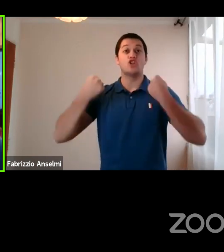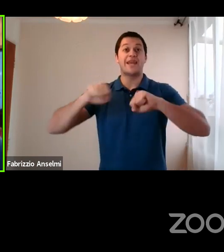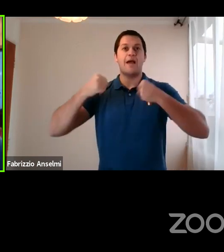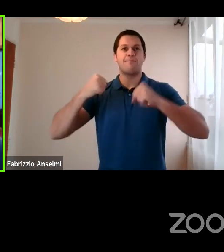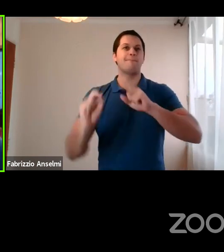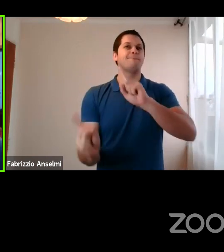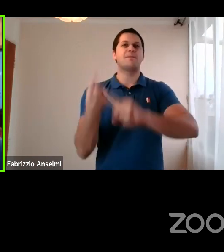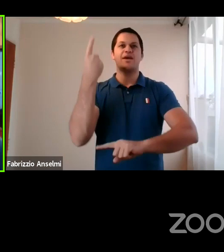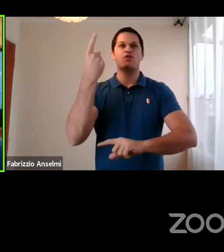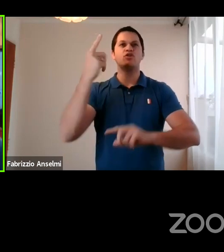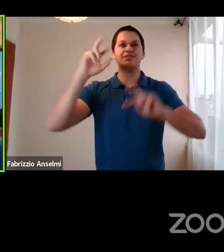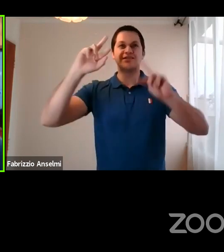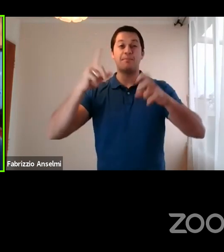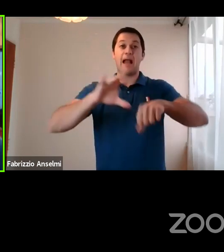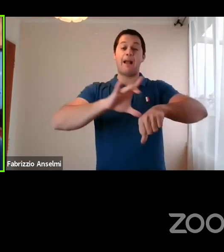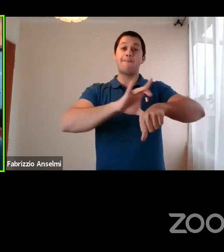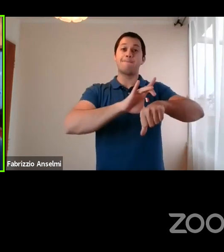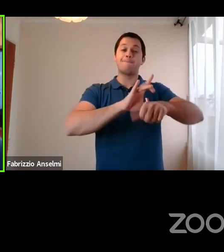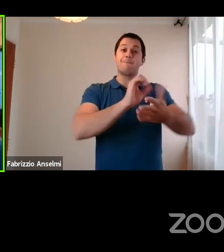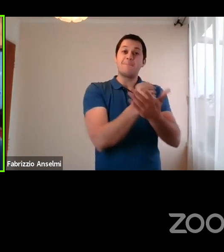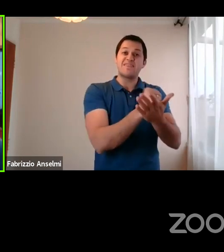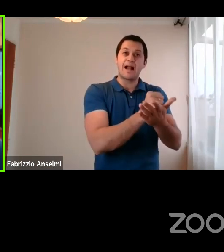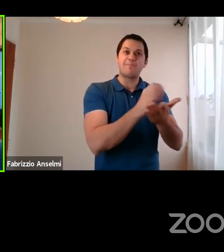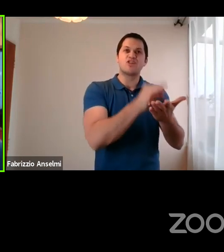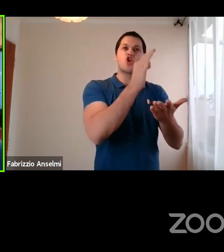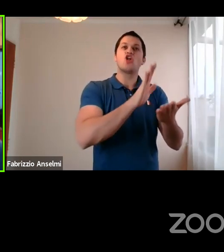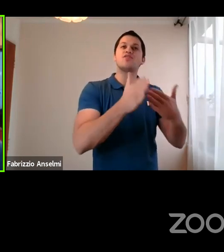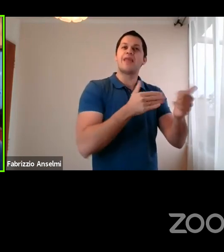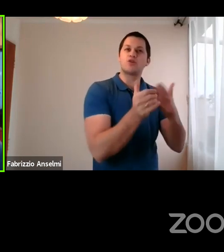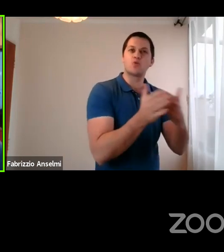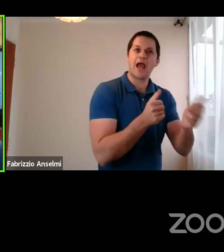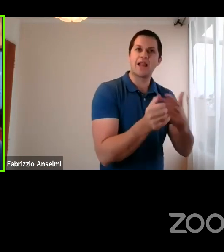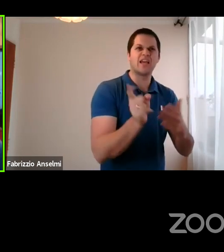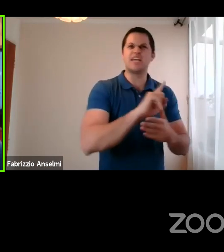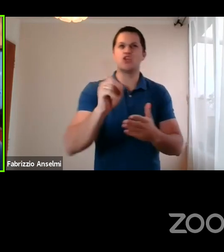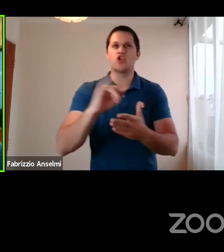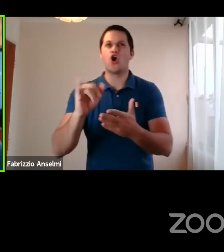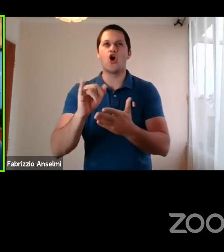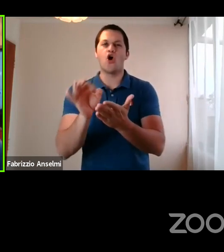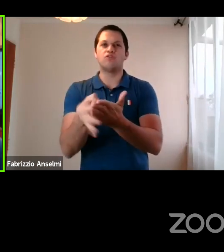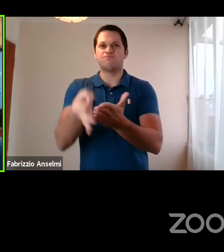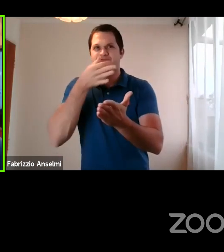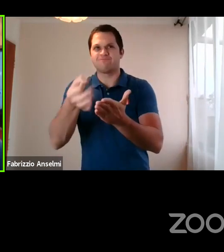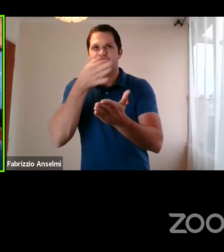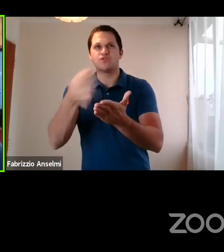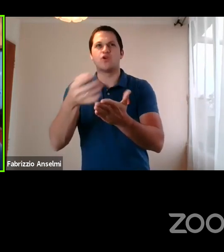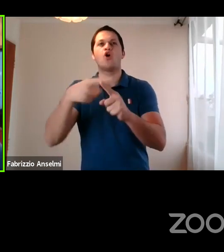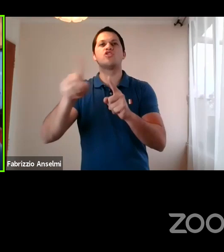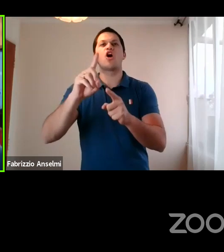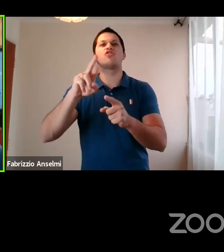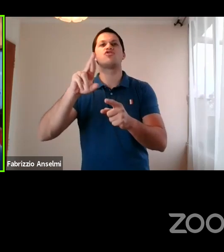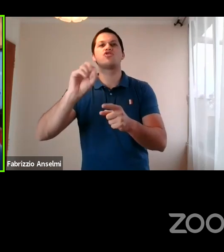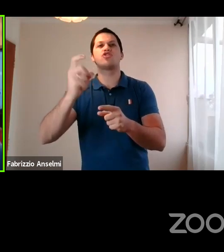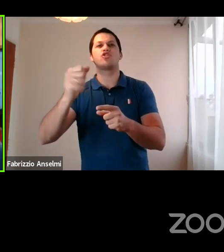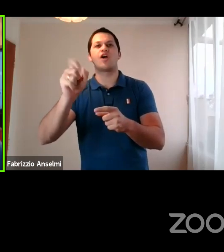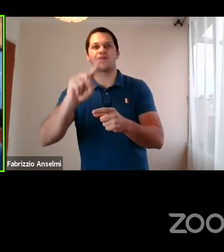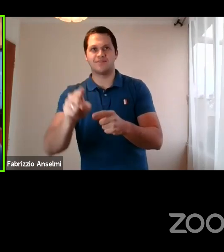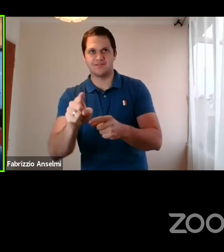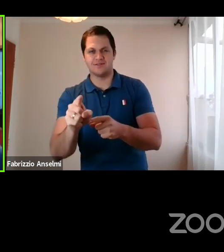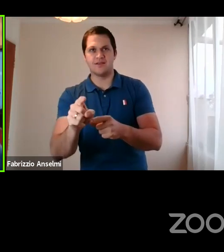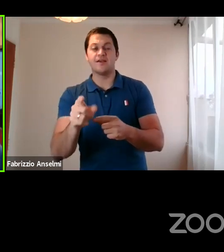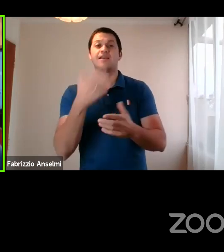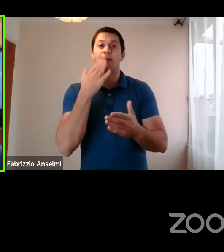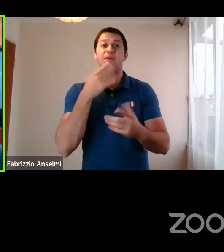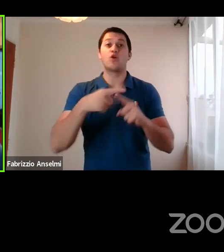medicamentos de la naturaleza antes que remedios de drogas, particularmente en relación a la hidroterapia. Esa fue una presentación